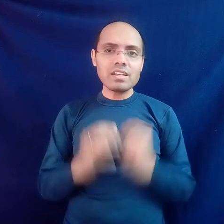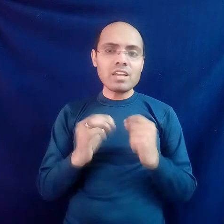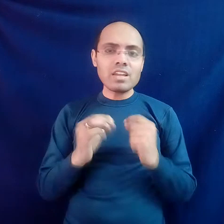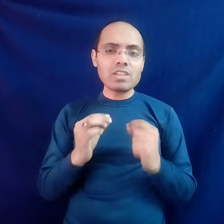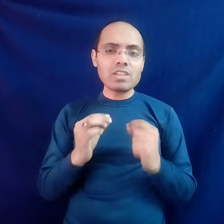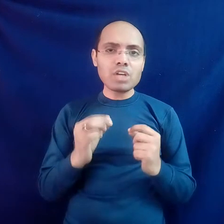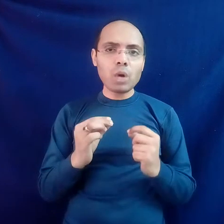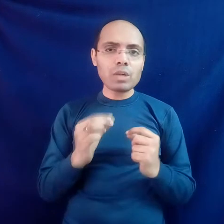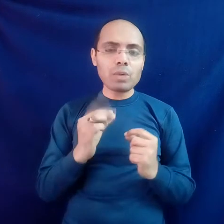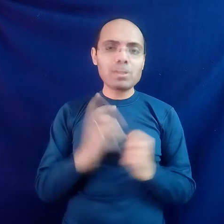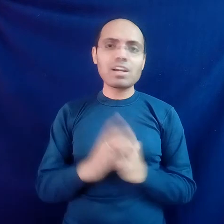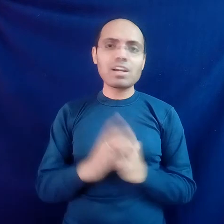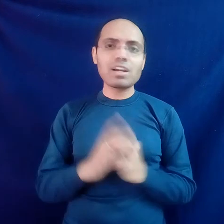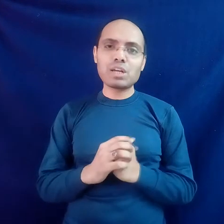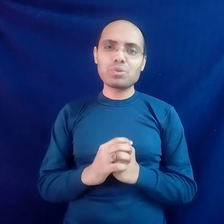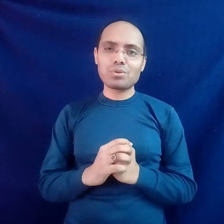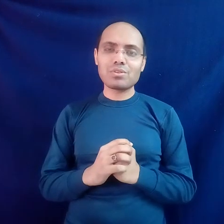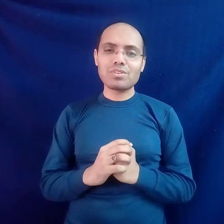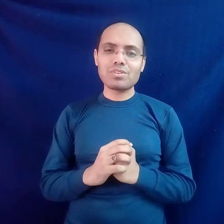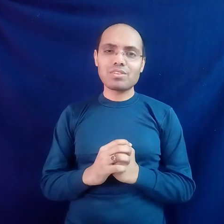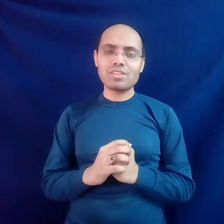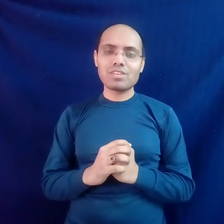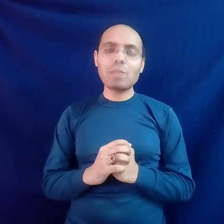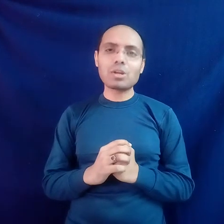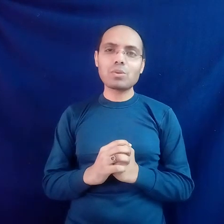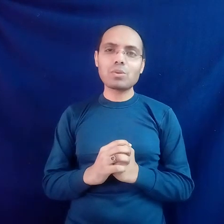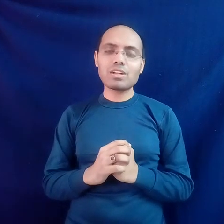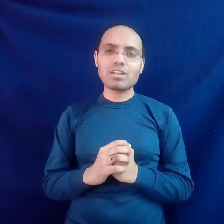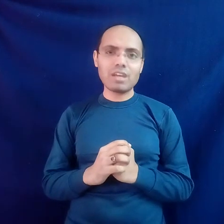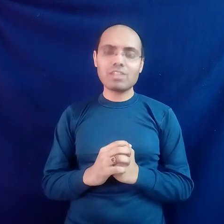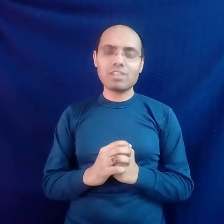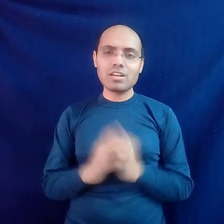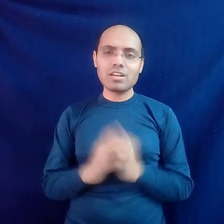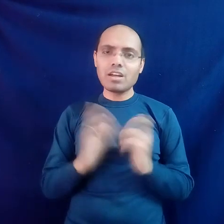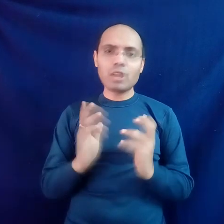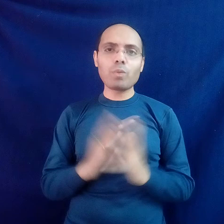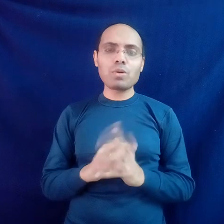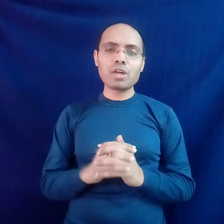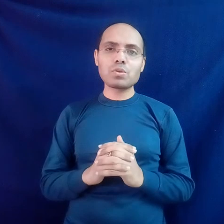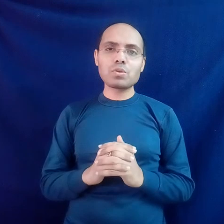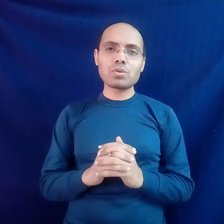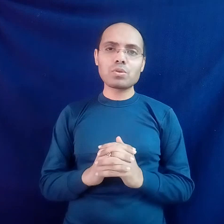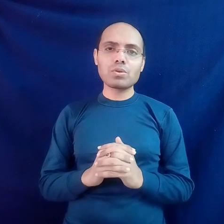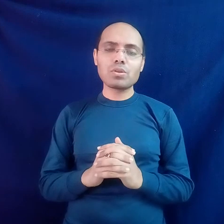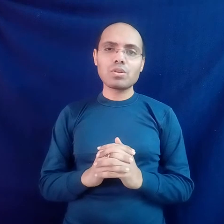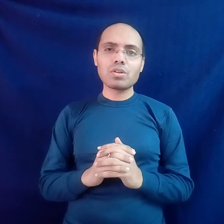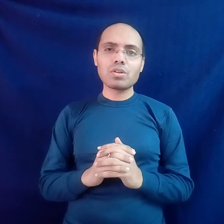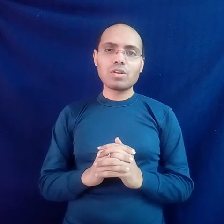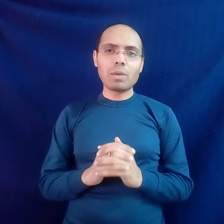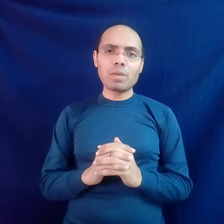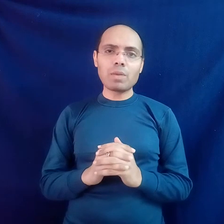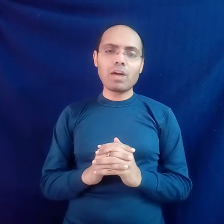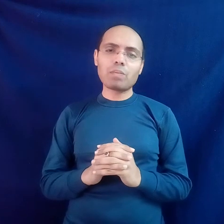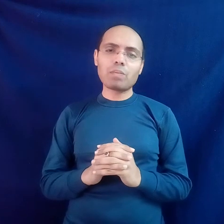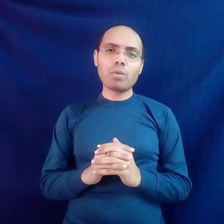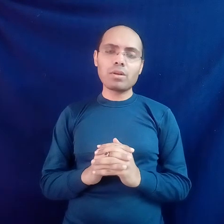यह तरीका होता है उनका पता लगाने का दोस्तों, ये मेथड होती है। खैर, ये अलग टॉपिक हो जाएगा दोस्तों, अभी हम केवल आत्माओं पे